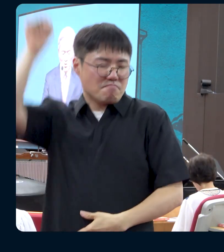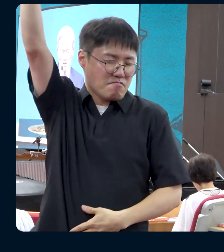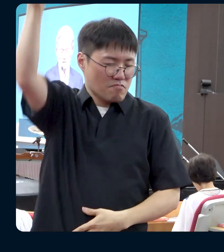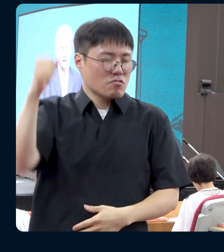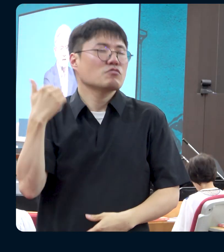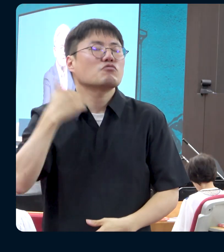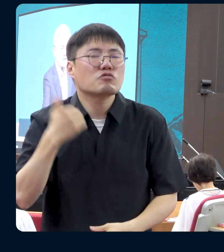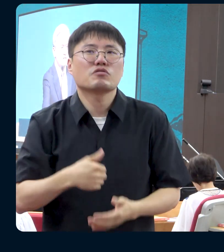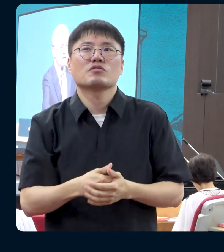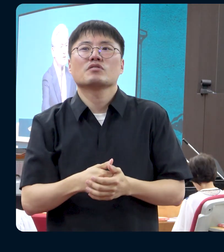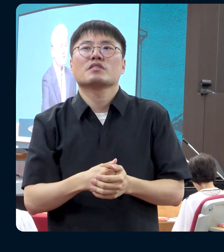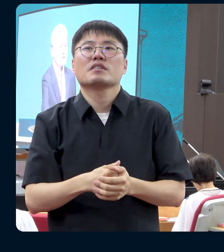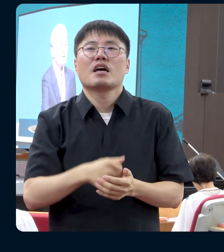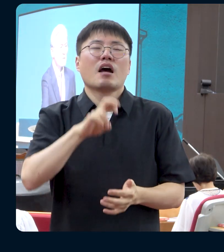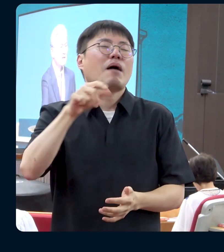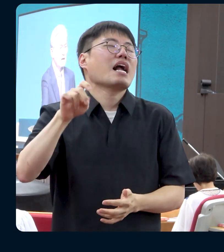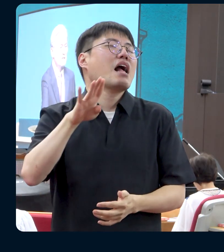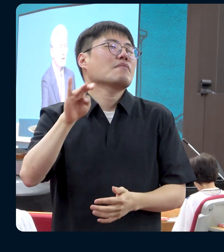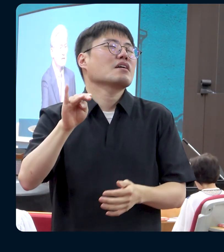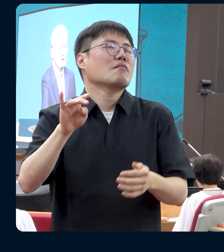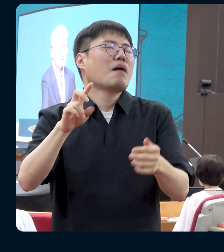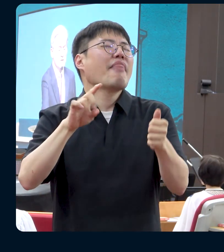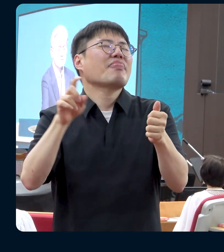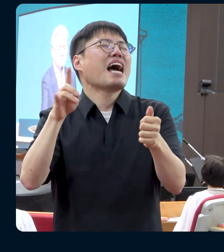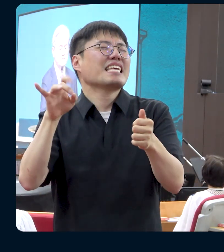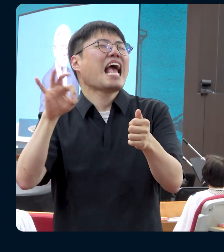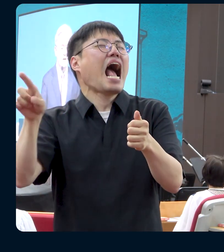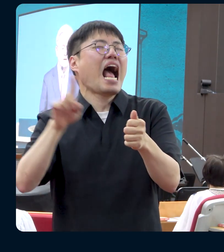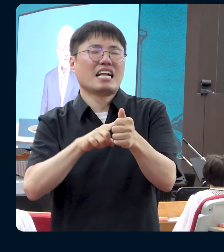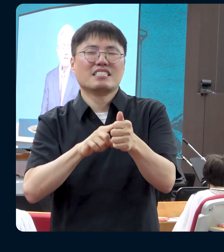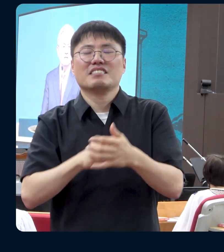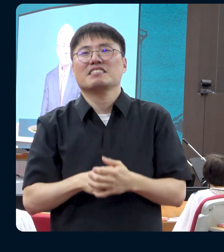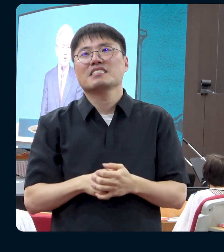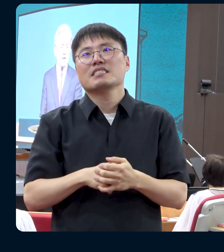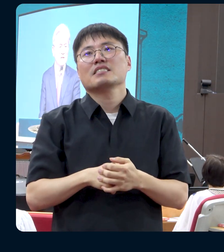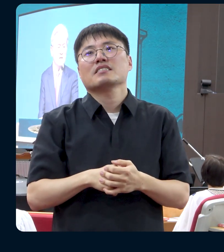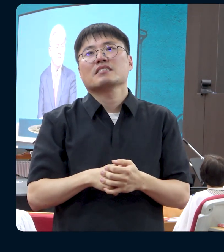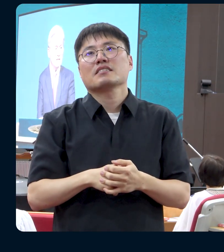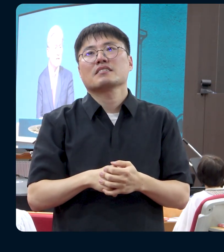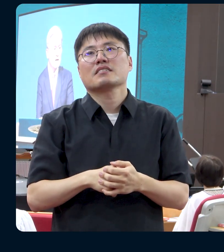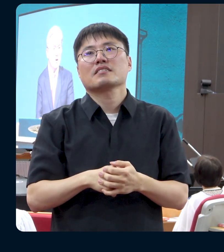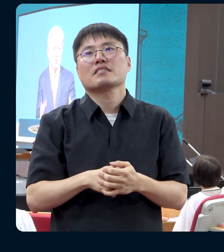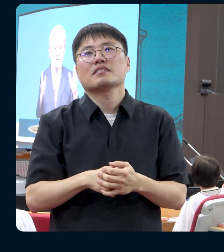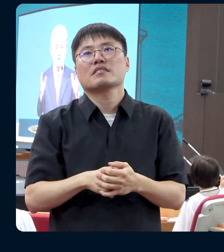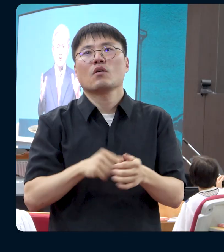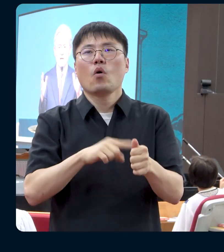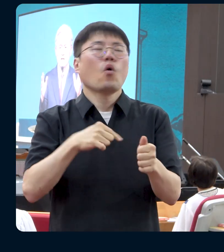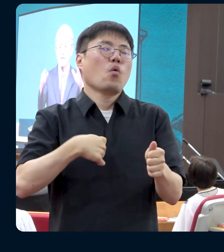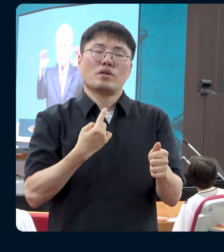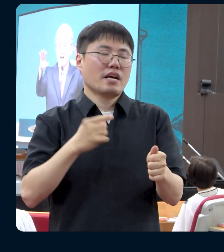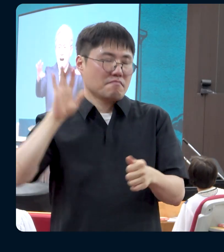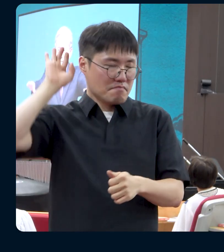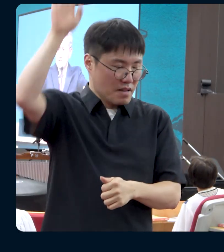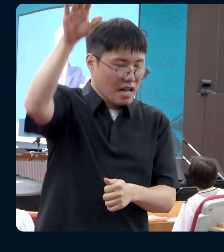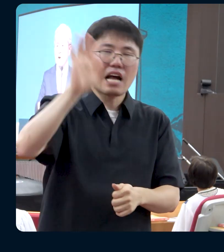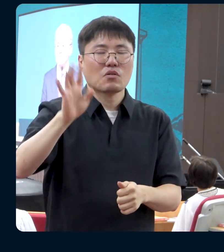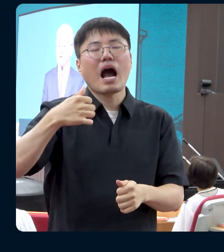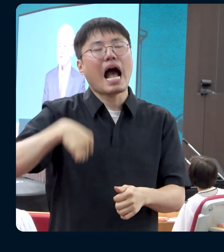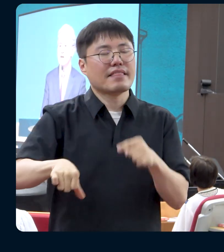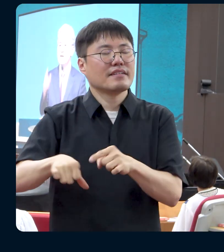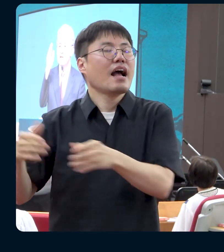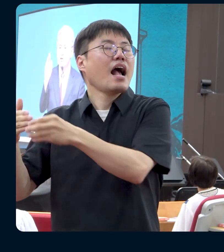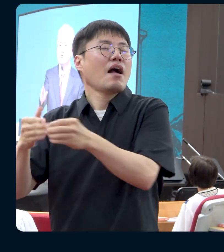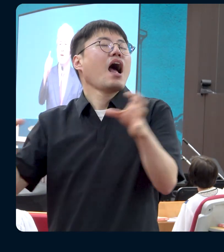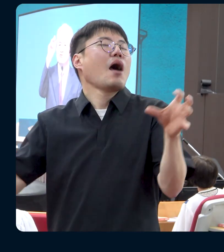일어났던 사람이 누구냐? 모데인의 제사장이었던 마타디아라는 사람이에요. 근데 이 모데인의 제사장 마타디아가 혼자 한 것이 아니라